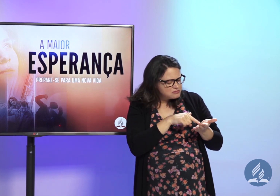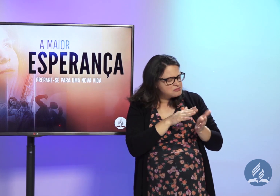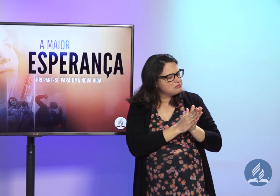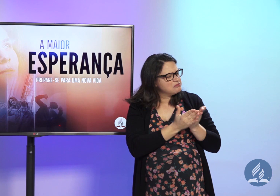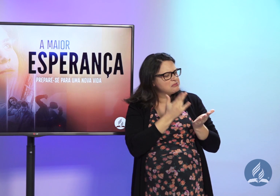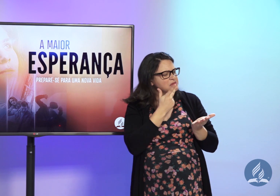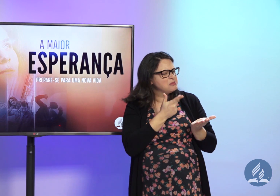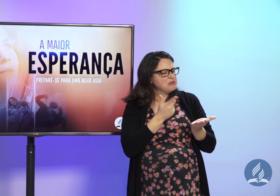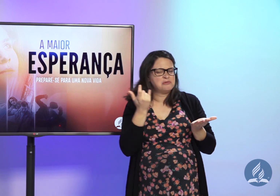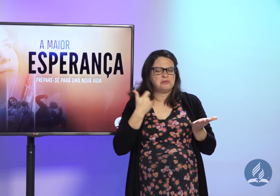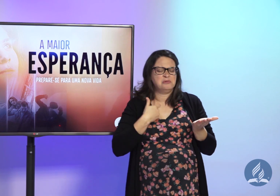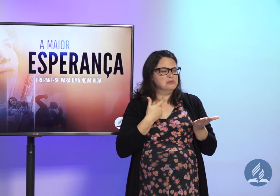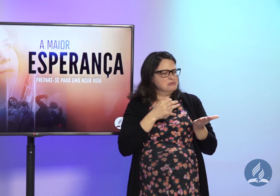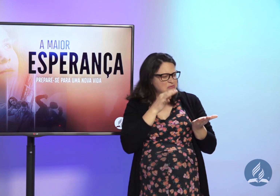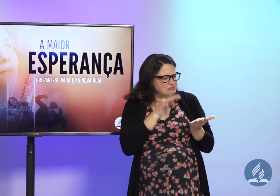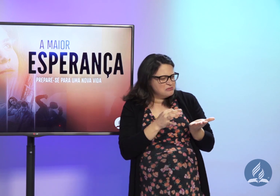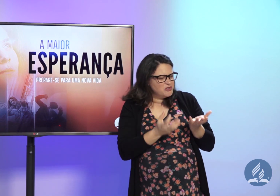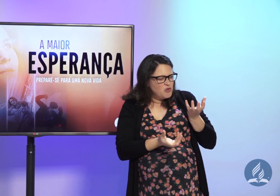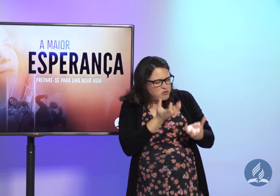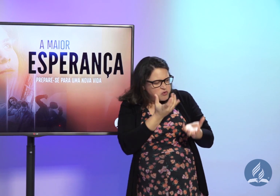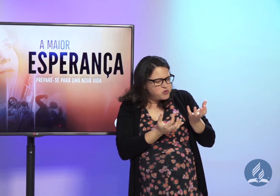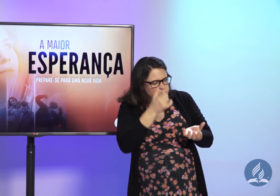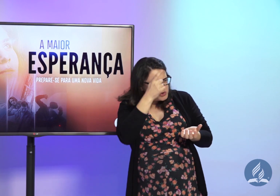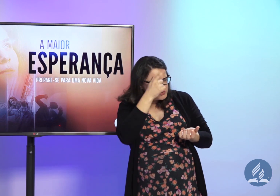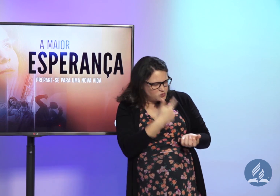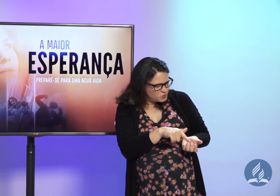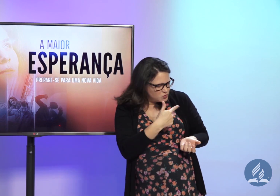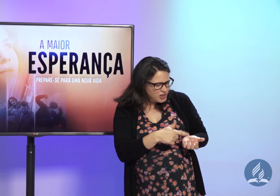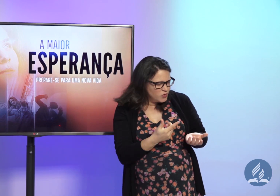ele perguntou para as pessoas sobre esse assunto, se existia ou não inferno.